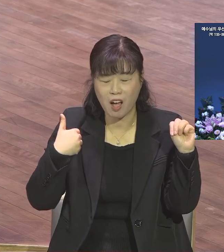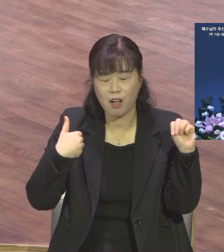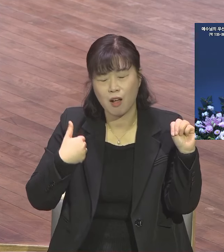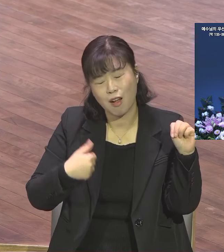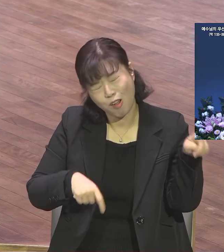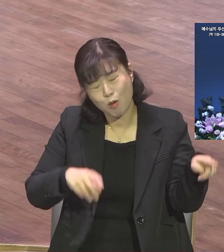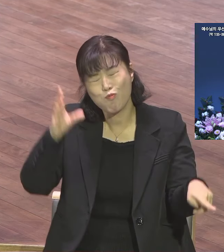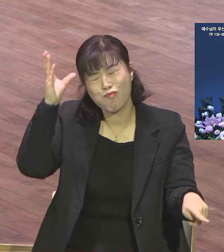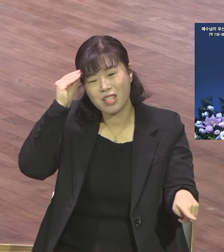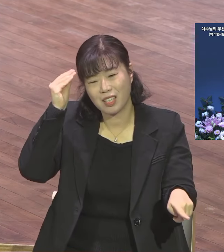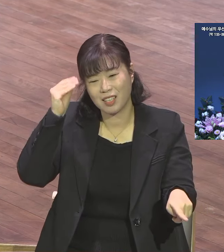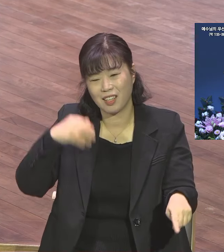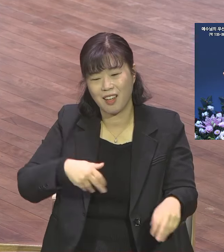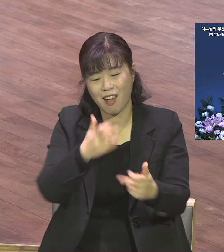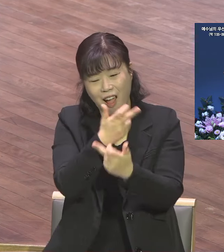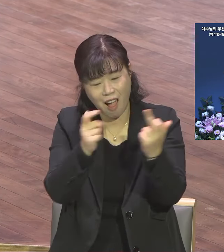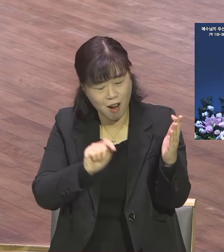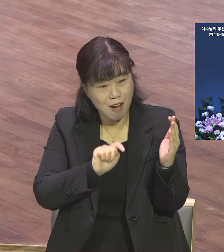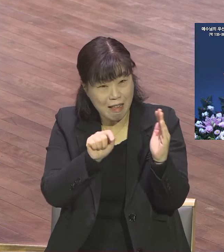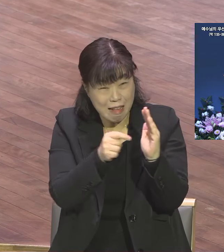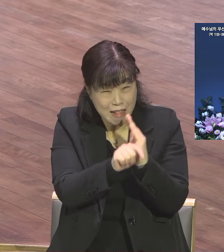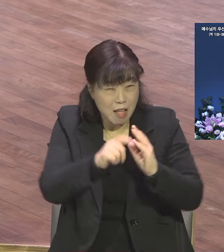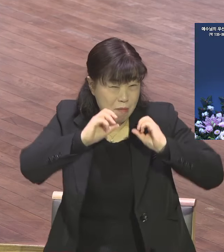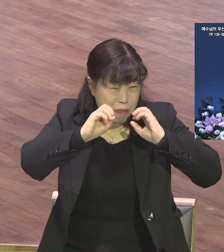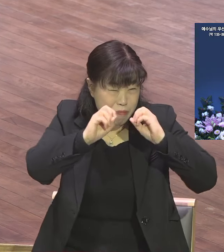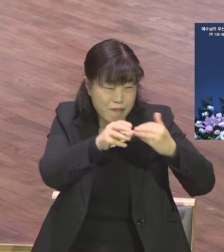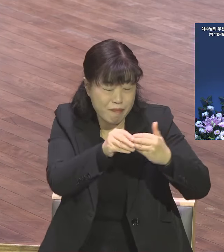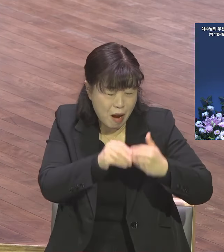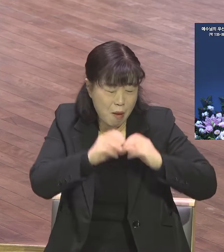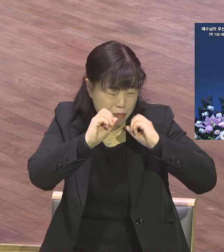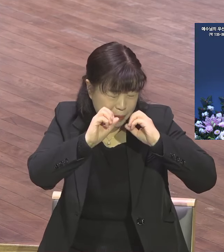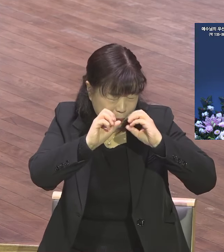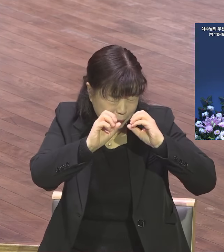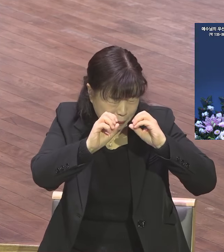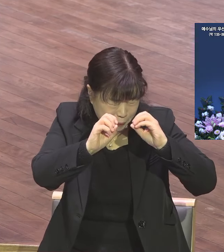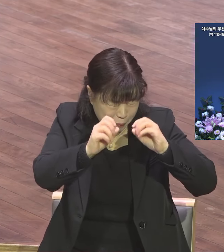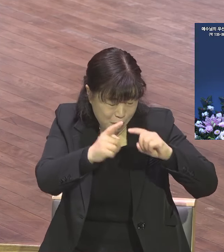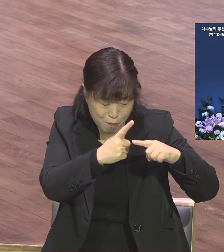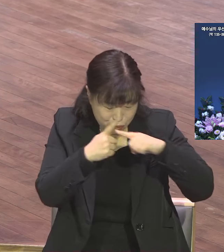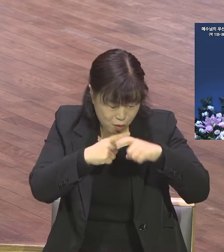전개해가지고 목사가 됐어요. 목사가 그 목사가 인사를 하더라니까요.